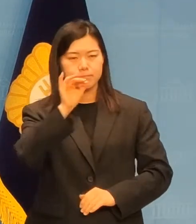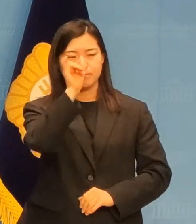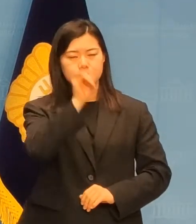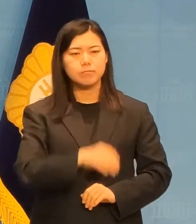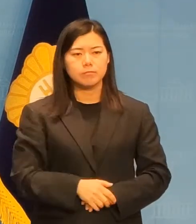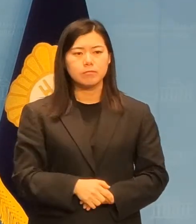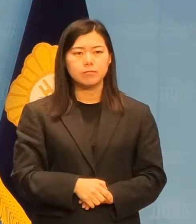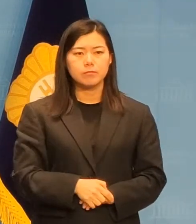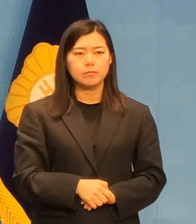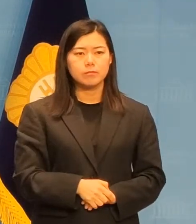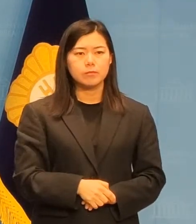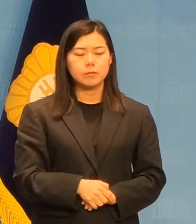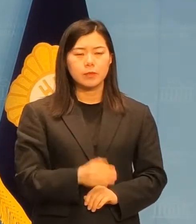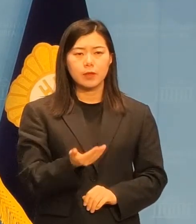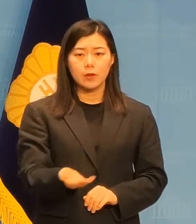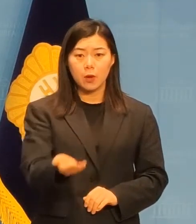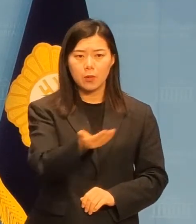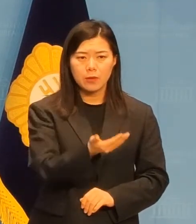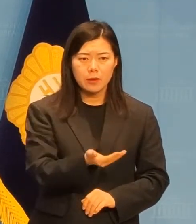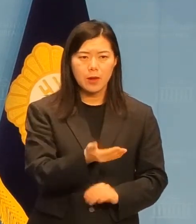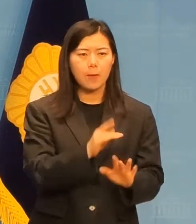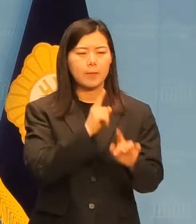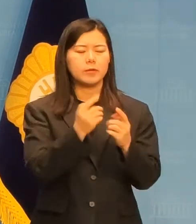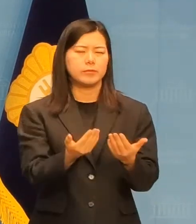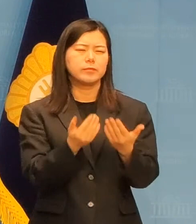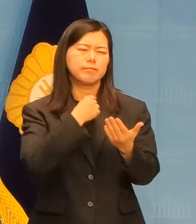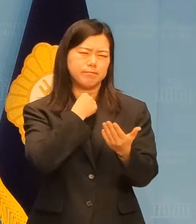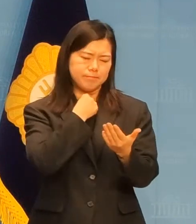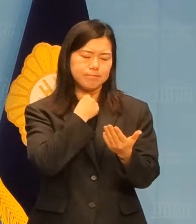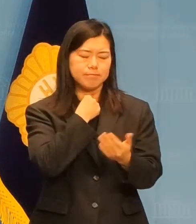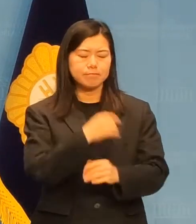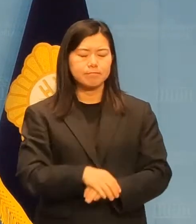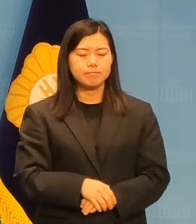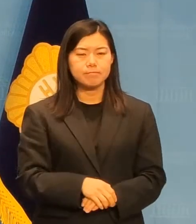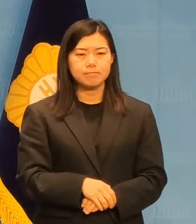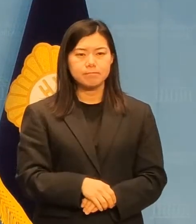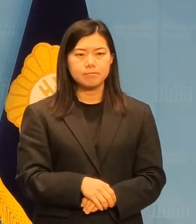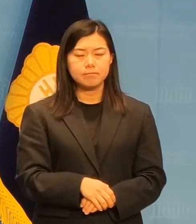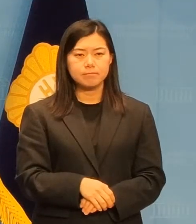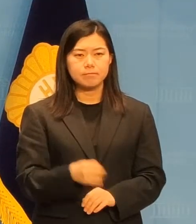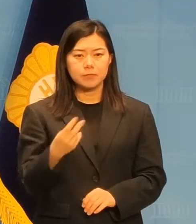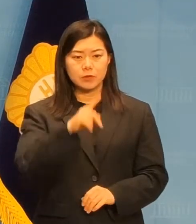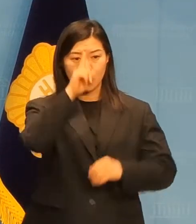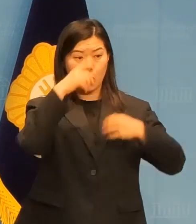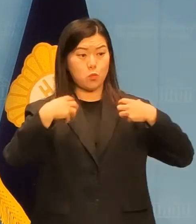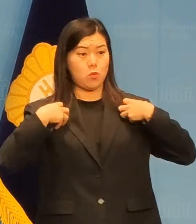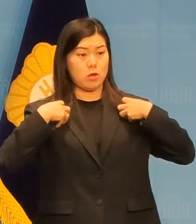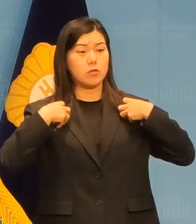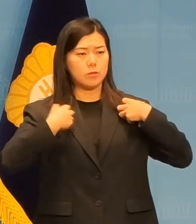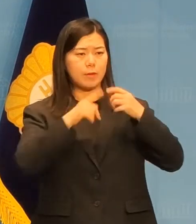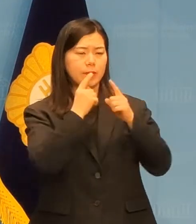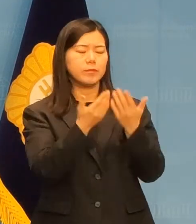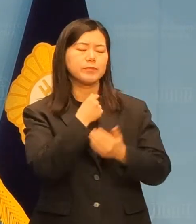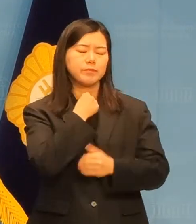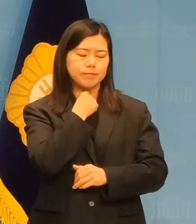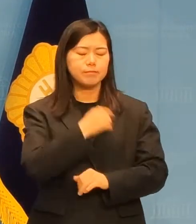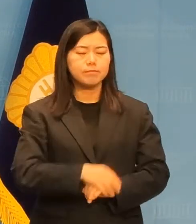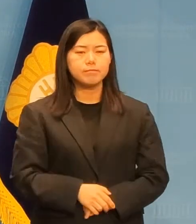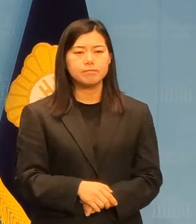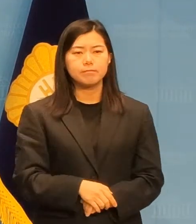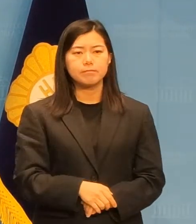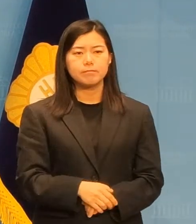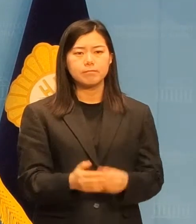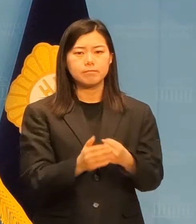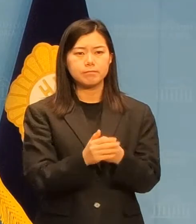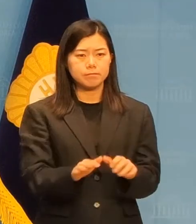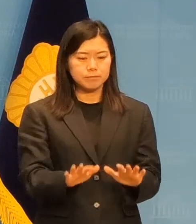것을 많은 국민들에게 말씀드리고 싶고, 실제 정부에도 말씀드리고 싶었습니다. 그래서